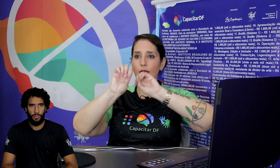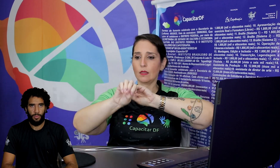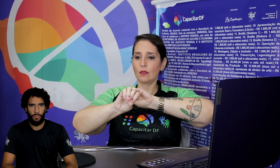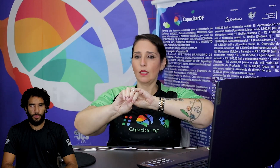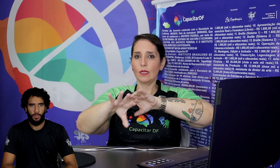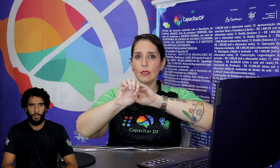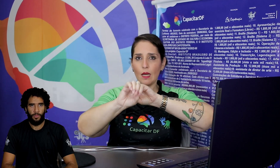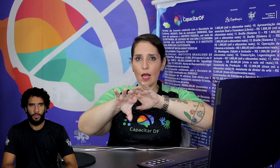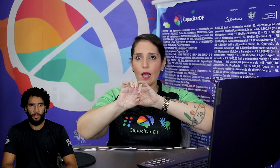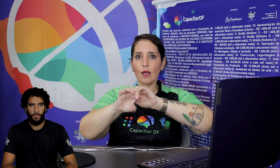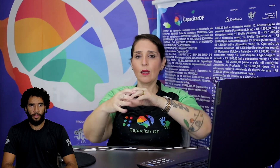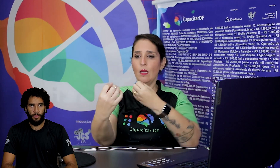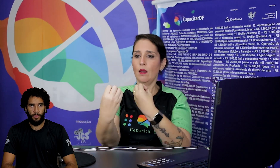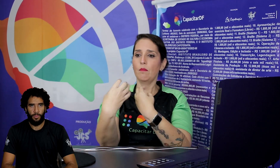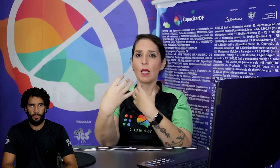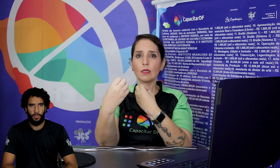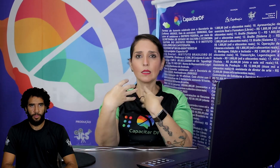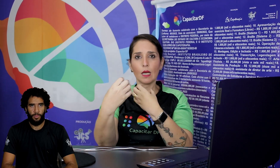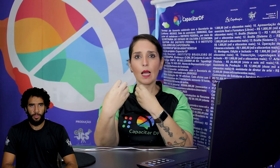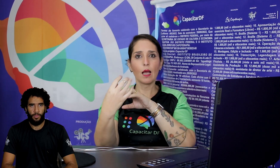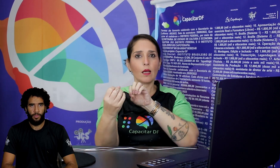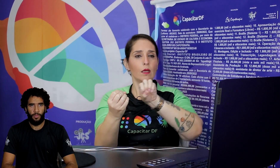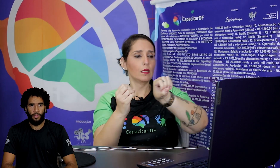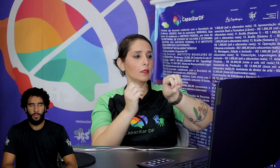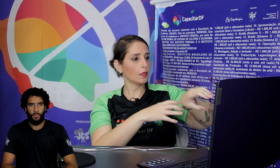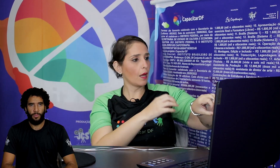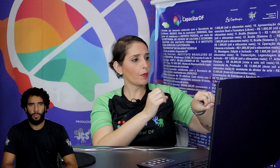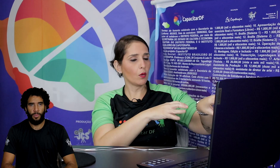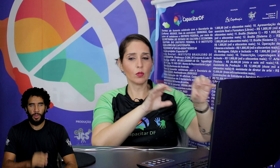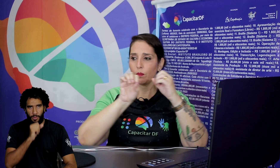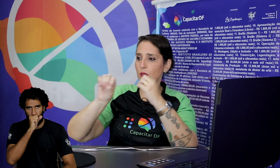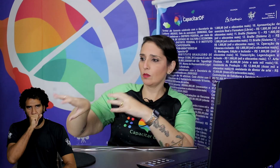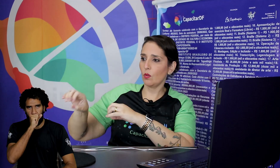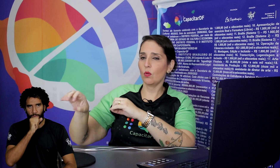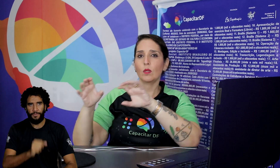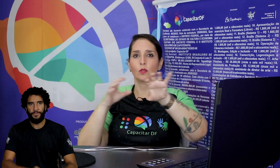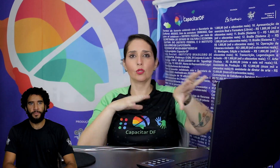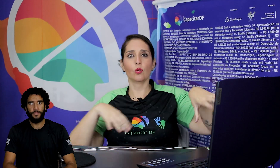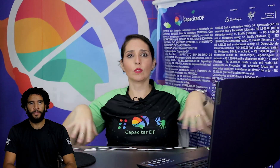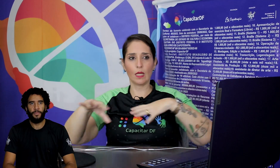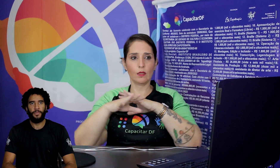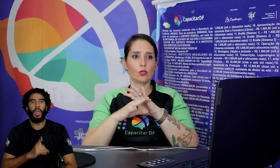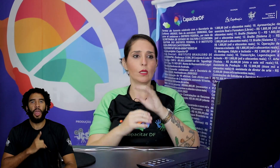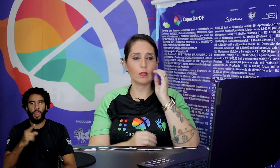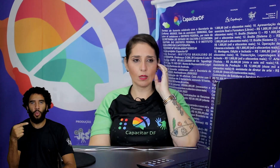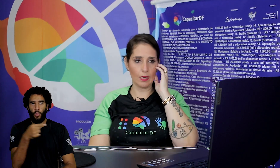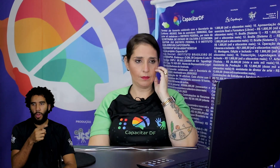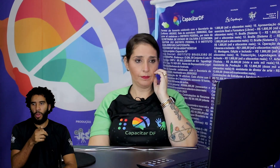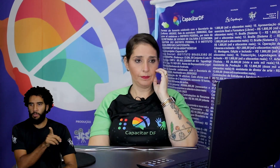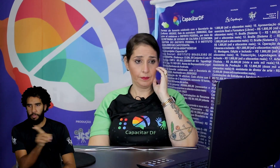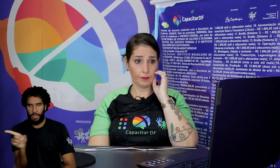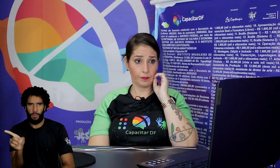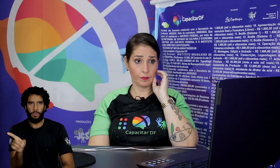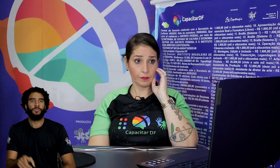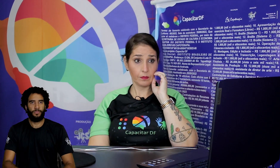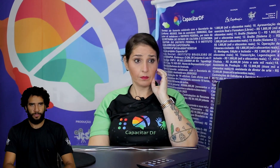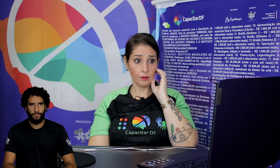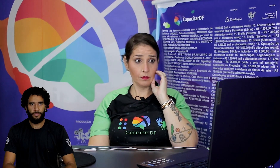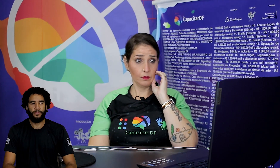é esse. Ensinar. Me ensinar. Ensinar para outra pessoa. A gente consegue direcionar.